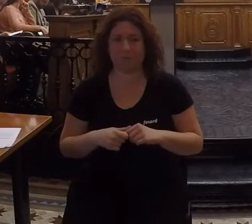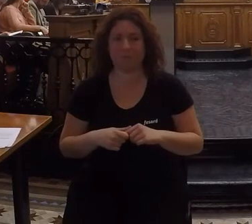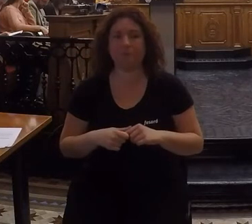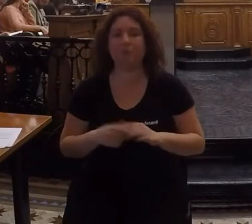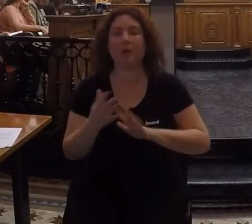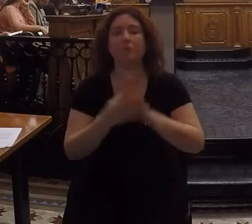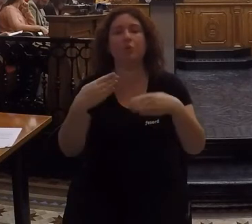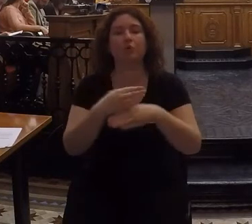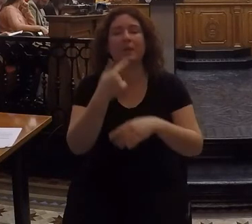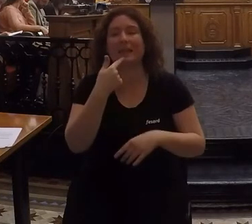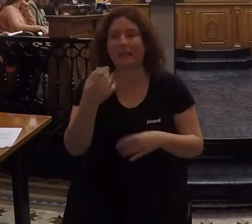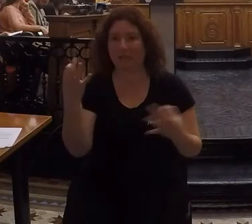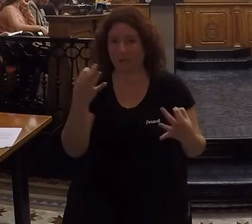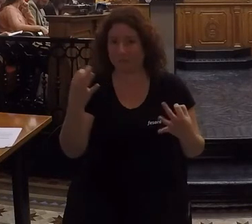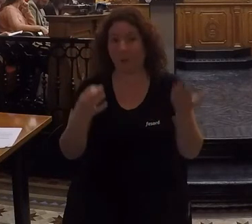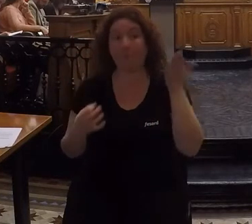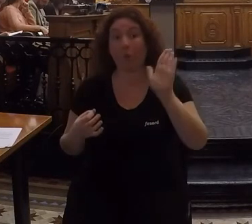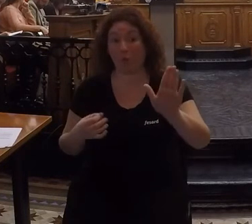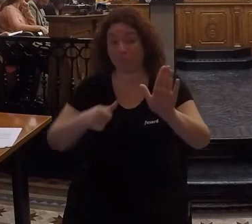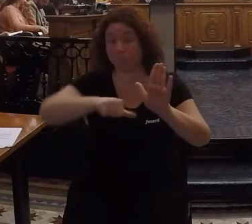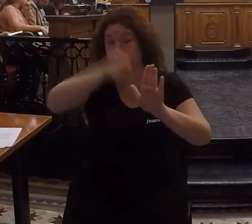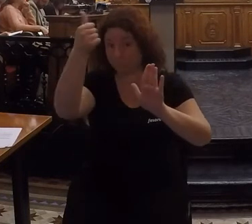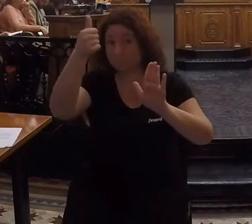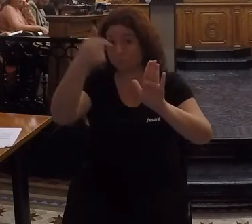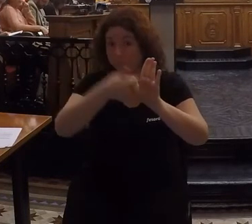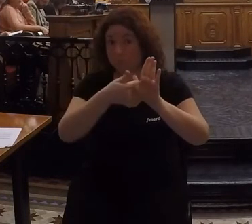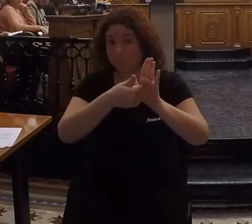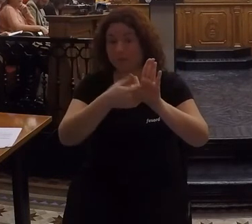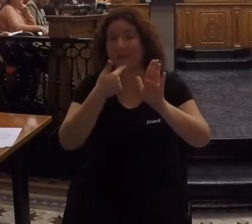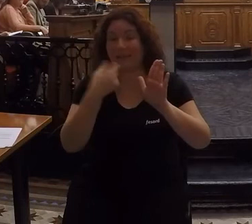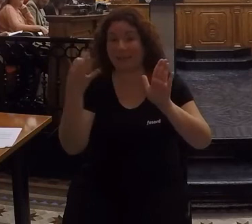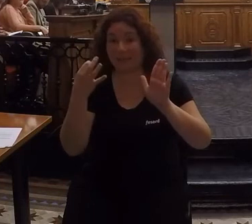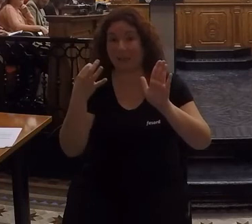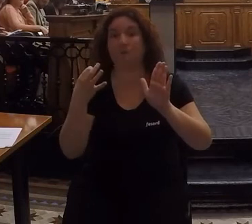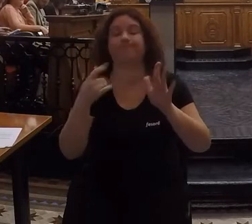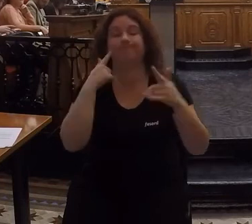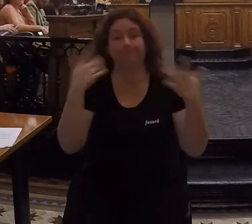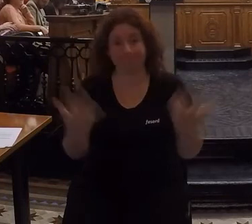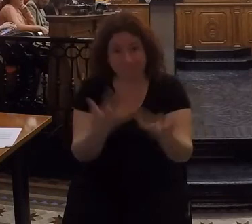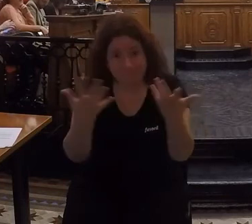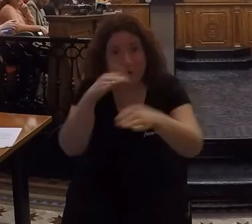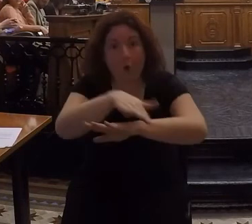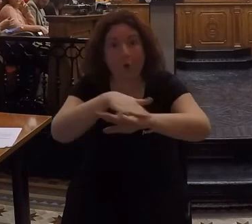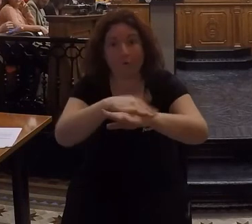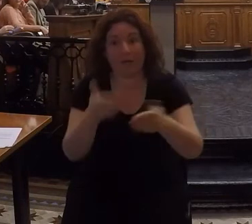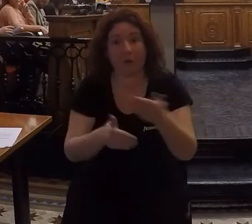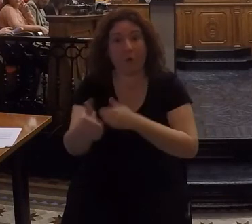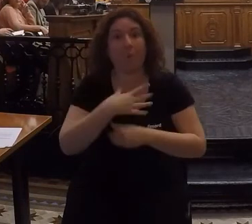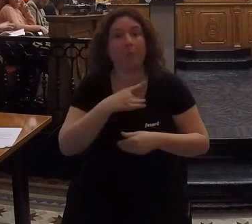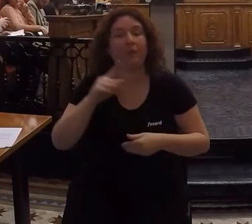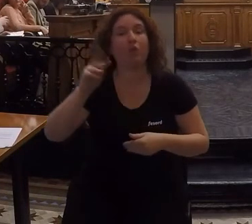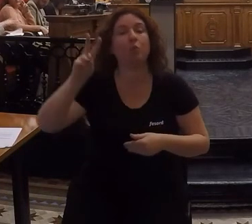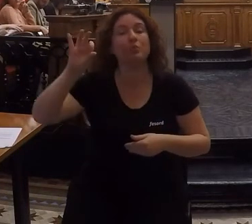Aprobar moción que propone instar al equipo de gobierno a que, en caso de que la estrategia